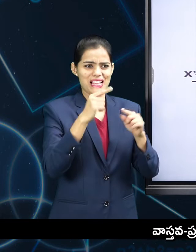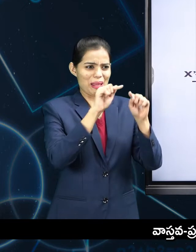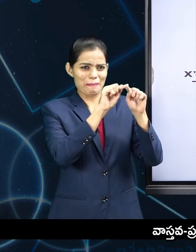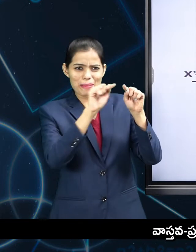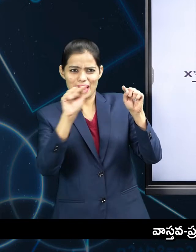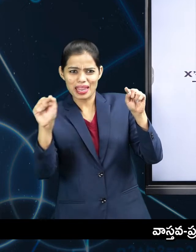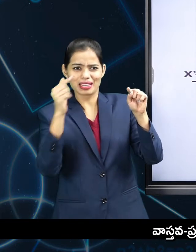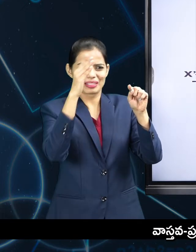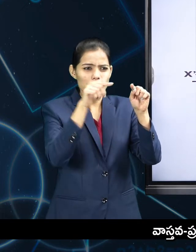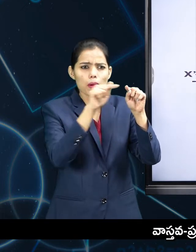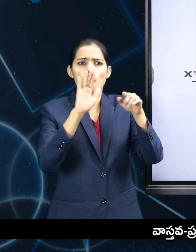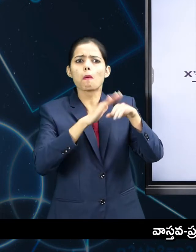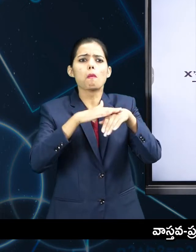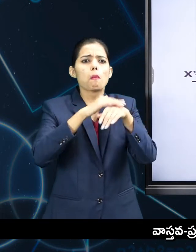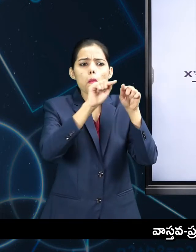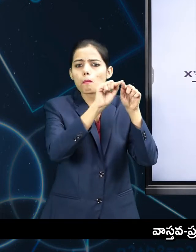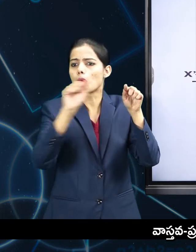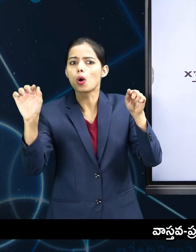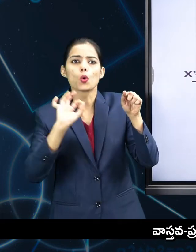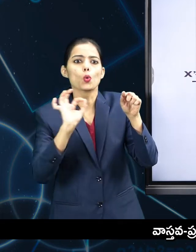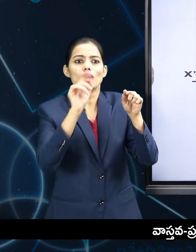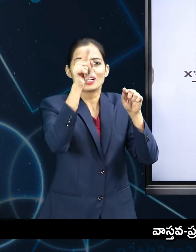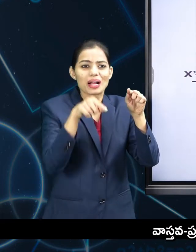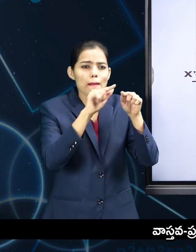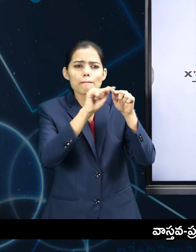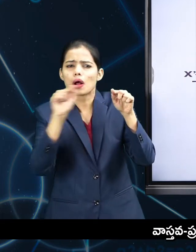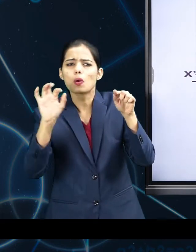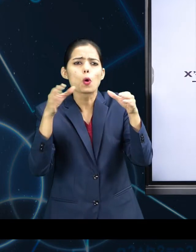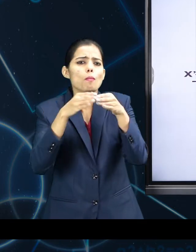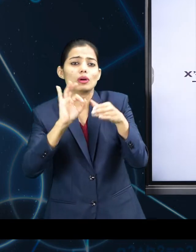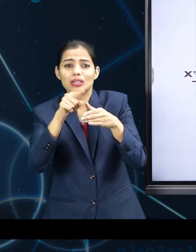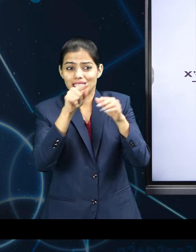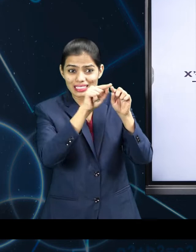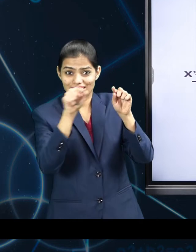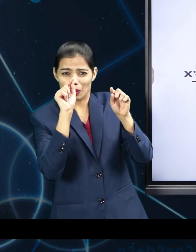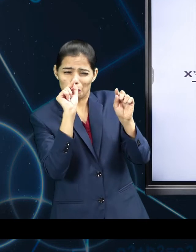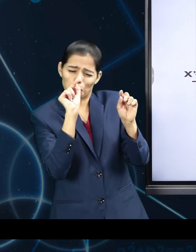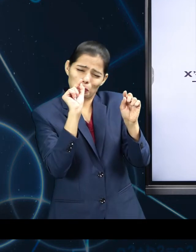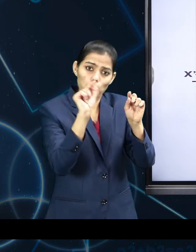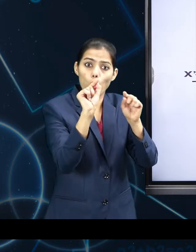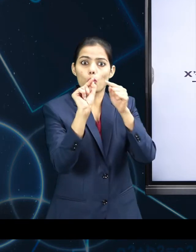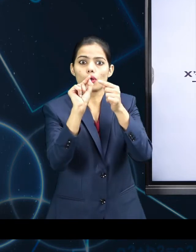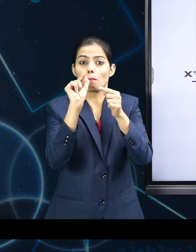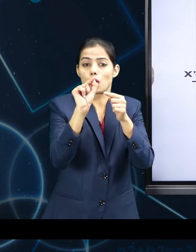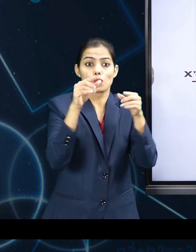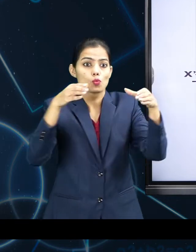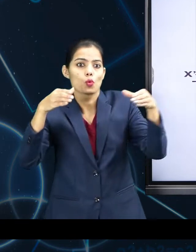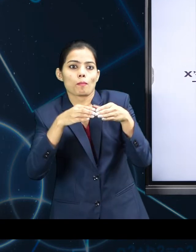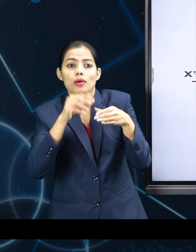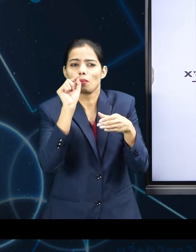వాస్తవ ప్రపంచ అనువర్తనాలతో పాయింట్లను ప్లాట్ చేయడం మరియు వర్గీకరించే కళను కనుగొనండి.